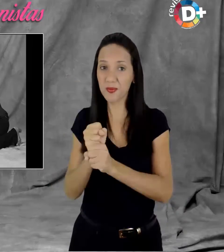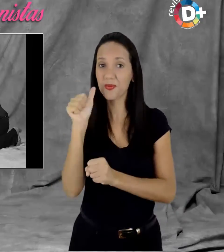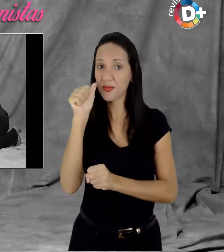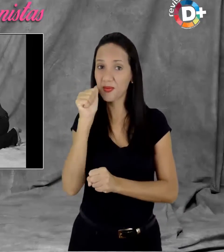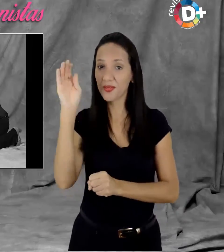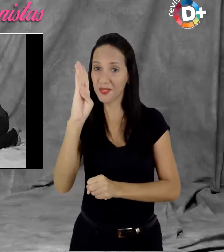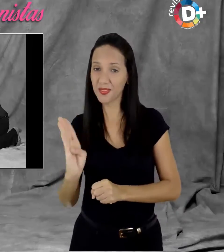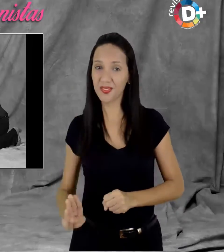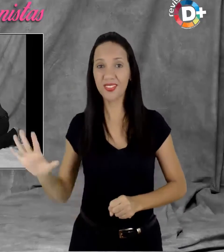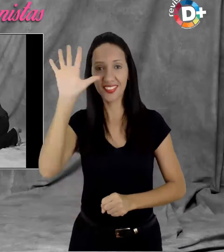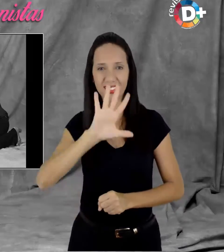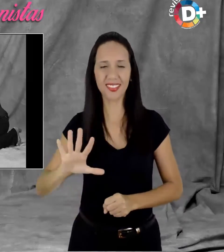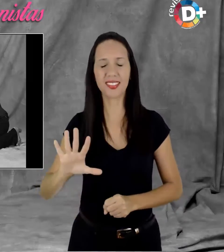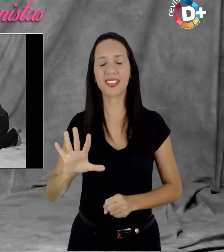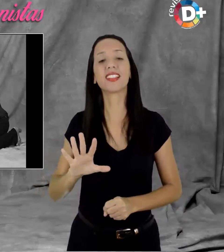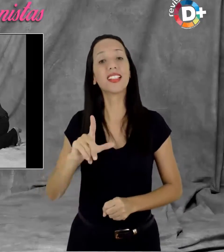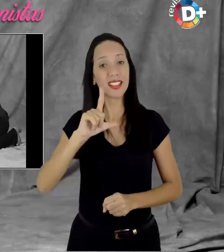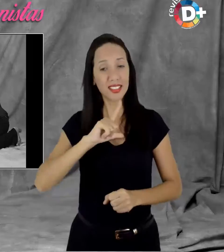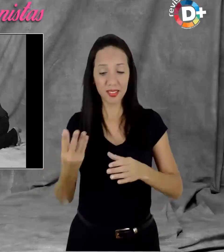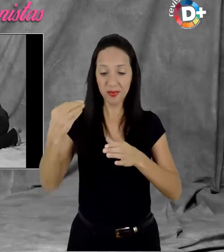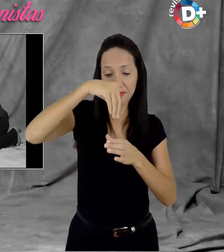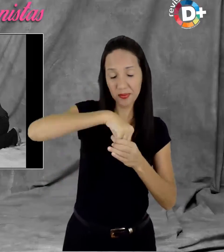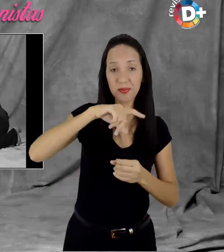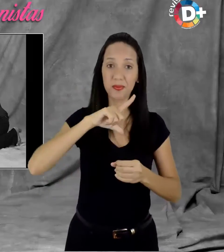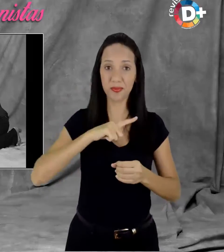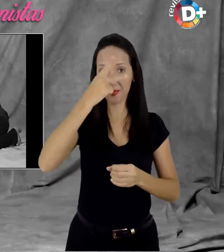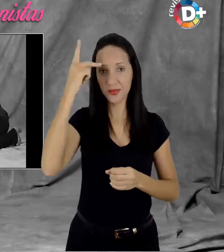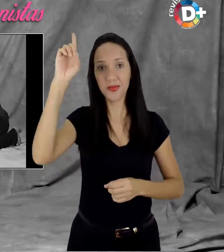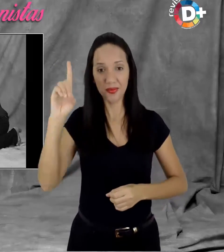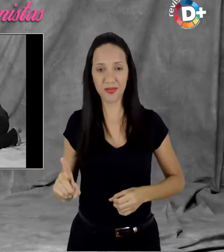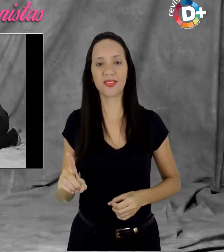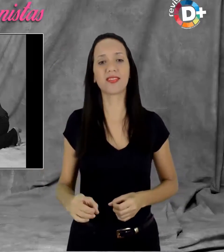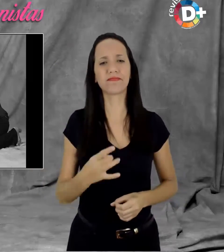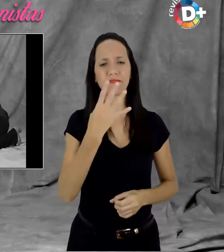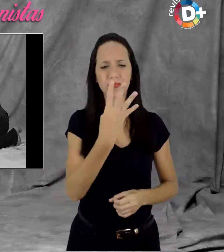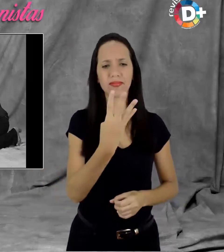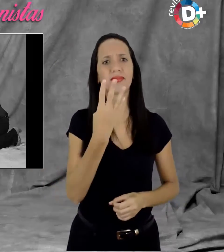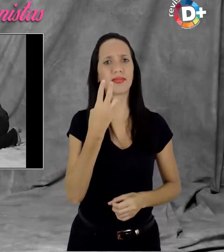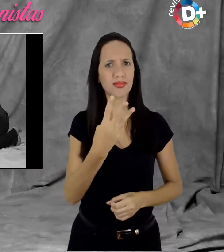26,5% do total das mulheres brasileiras. Dentre as pessoas com deficiência,